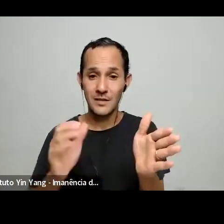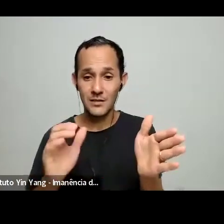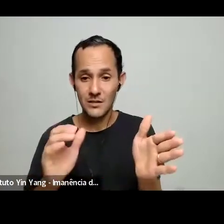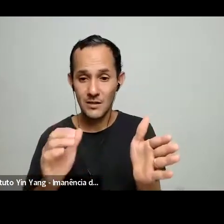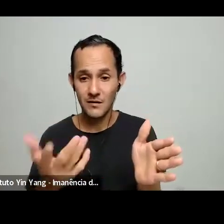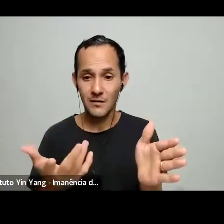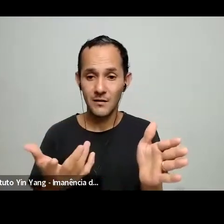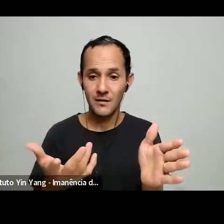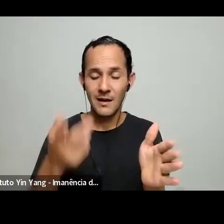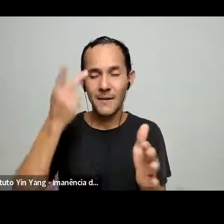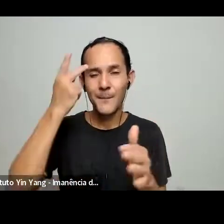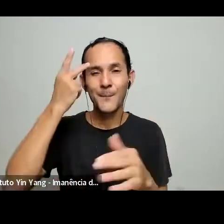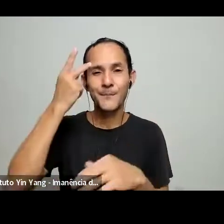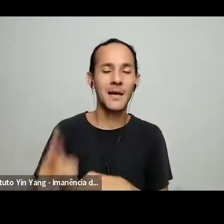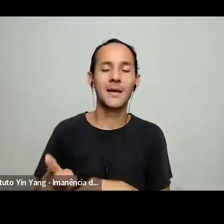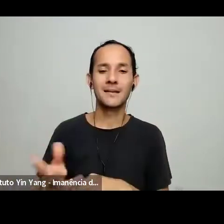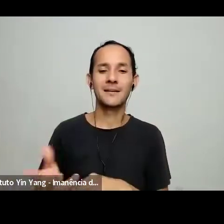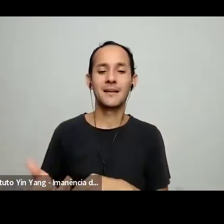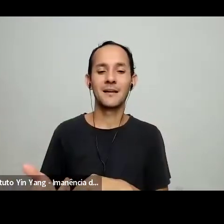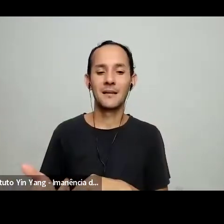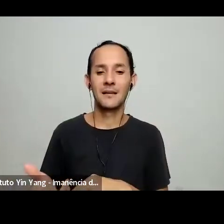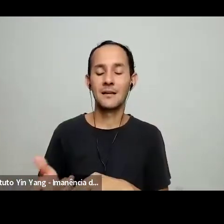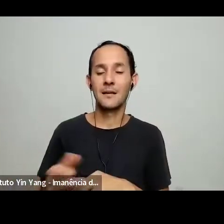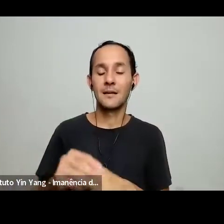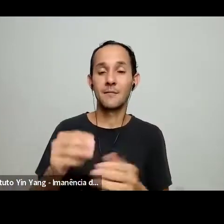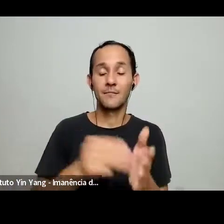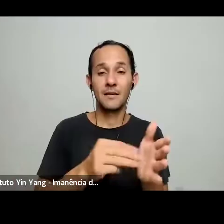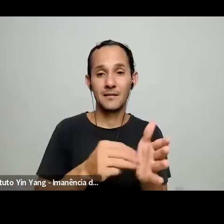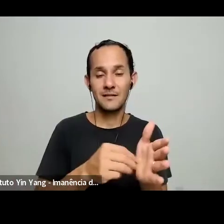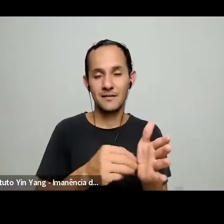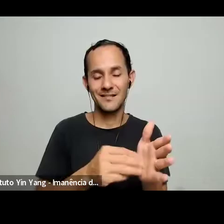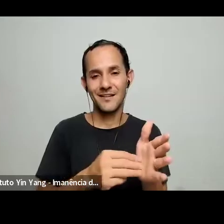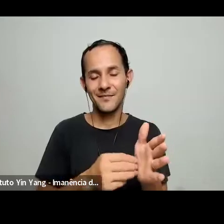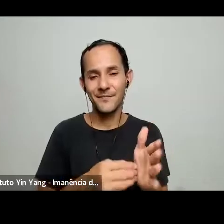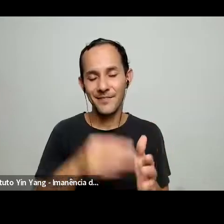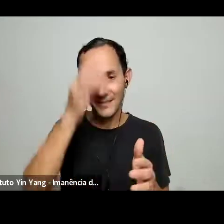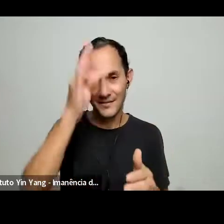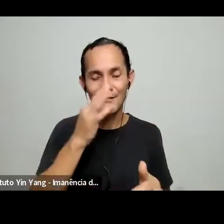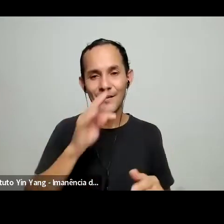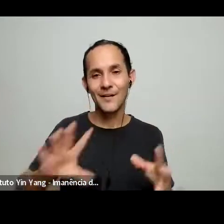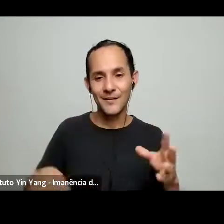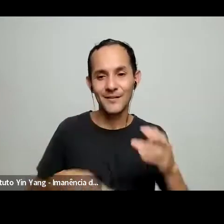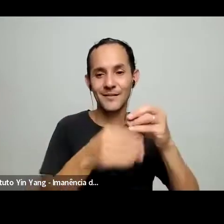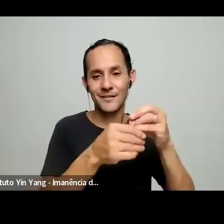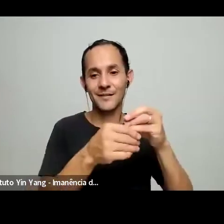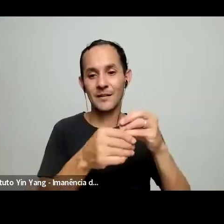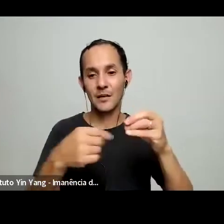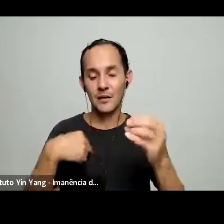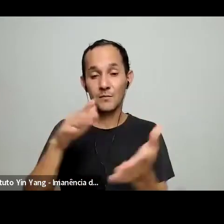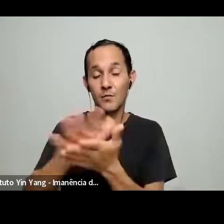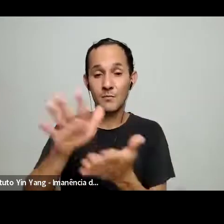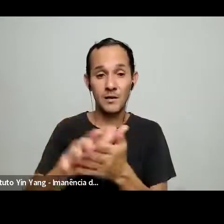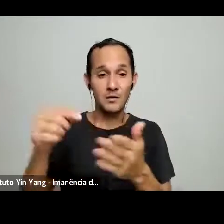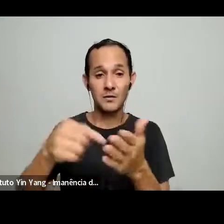científicos para as medicinas tradicionais complementares integrativas, né? Uma publicação que explora